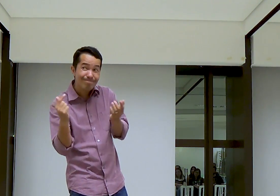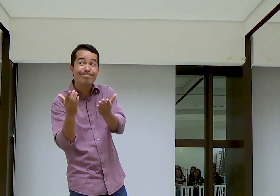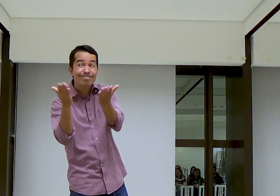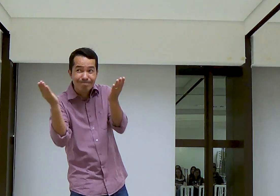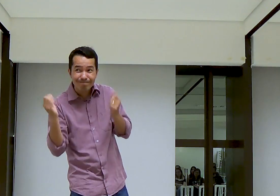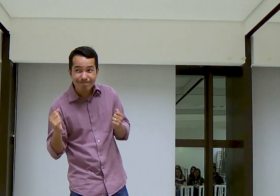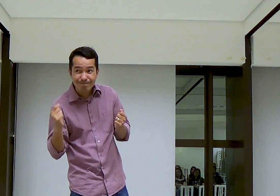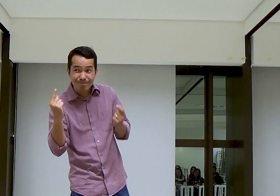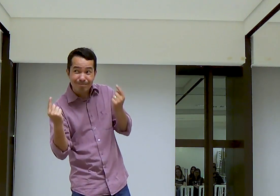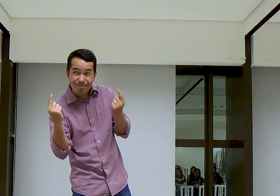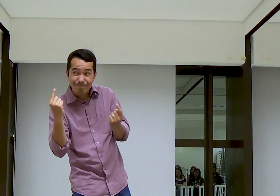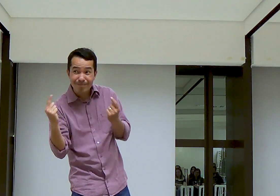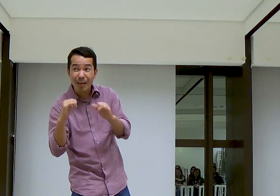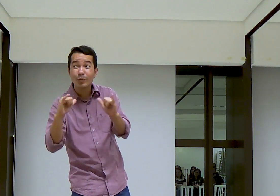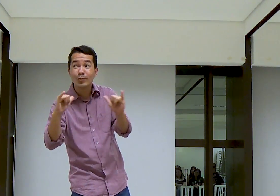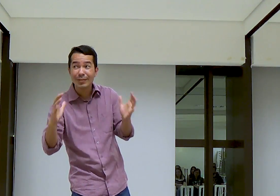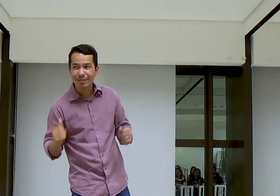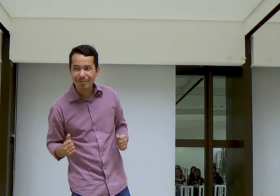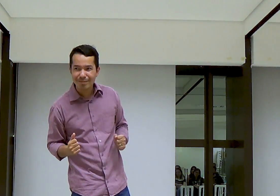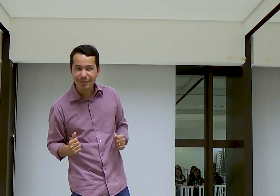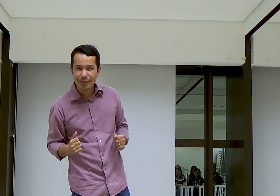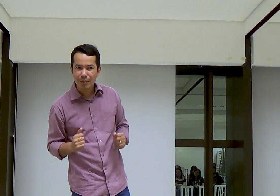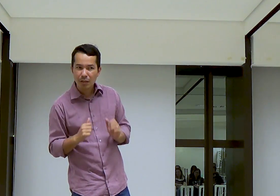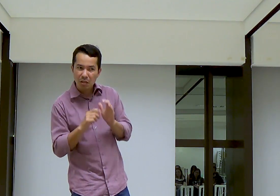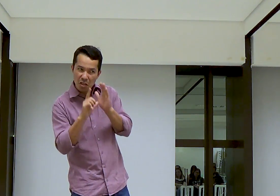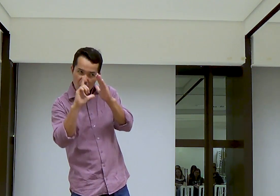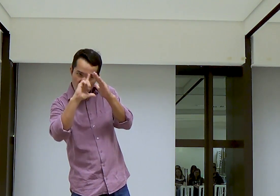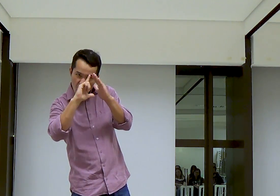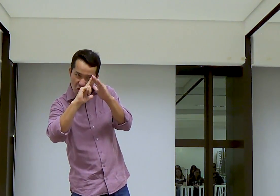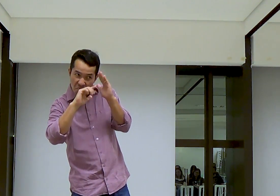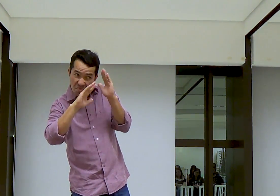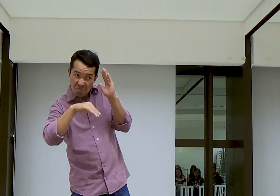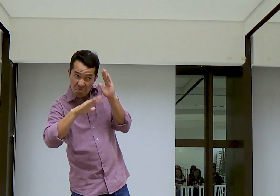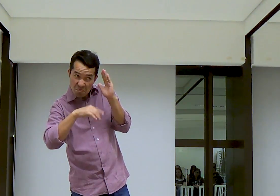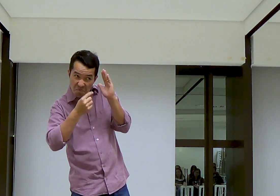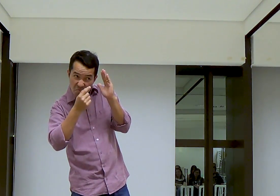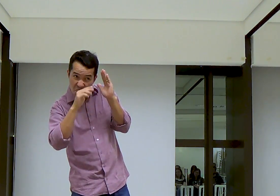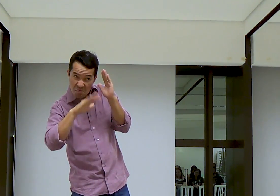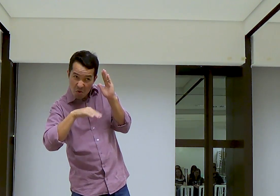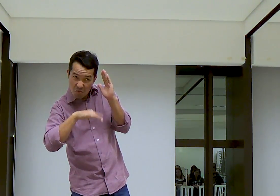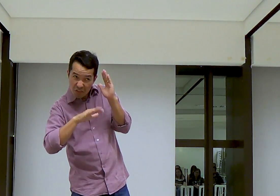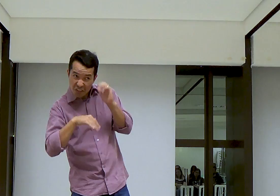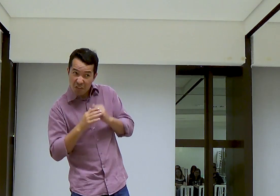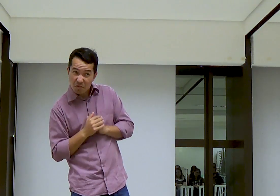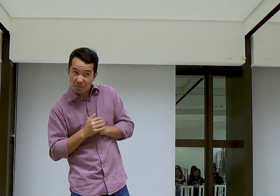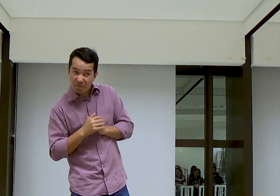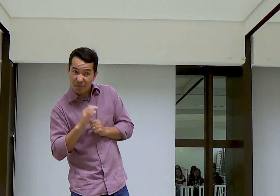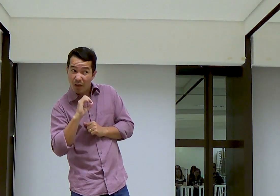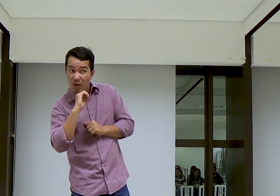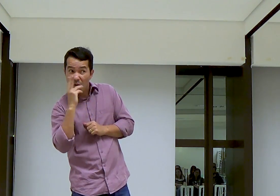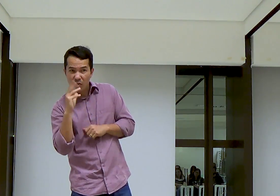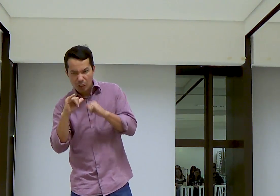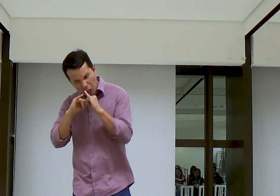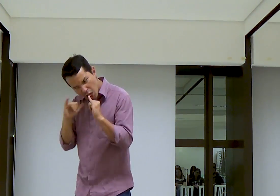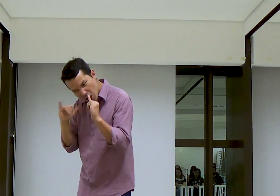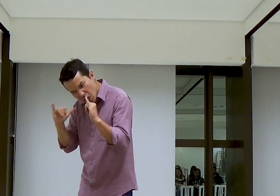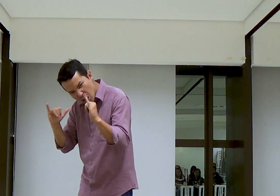Algumas. E você? Algumas anunciam. Uma loja com promoção, você fala, né?